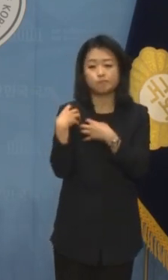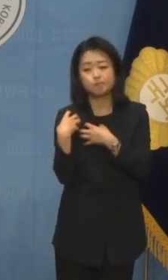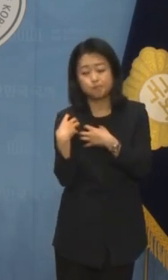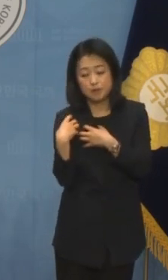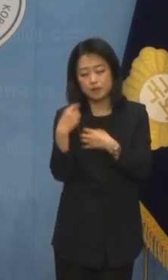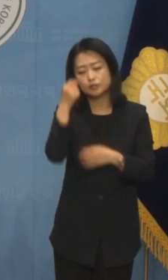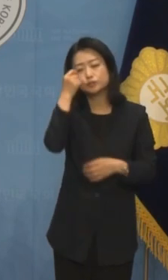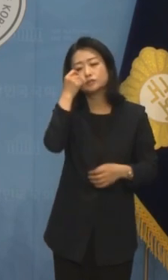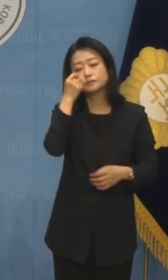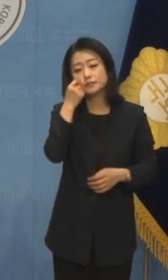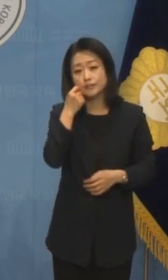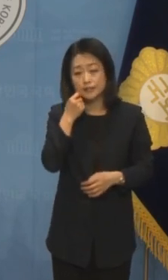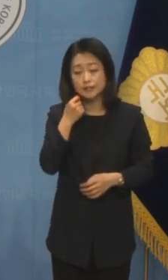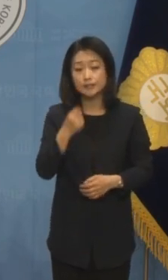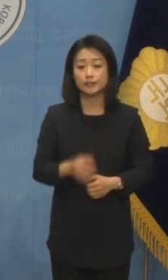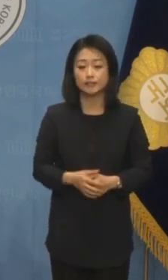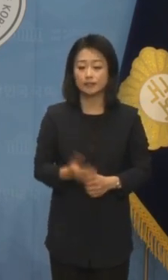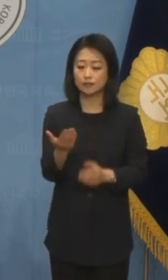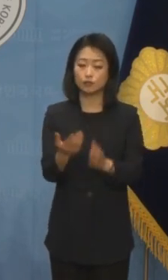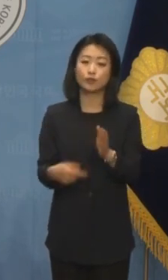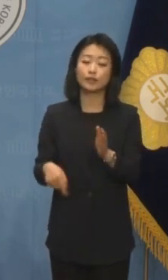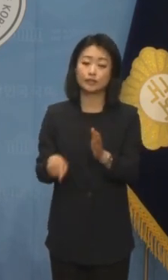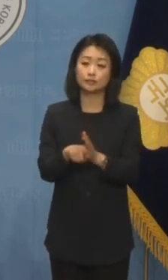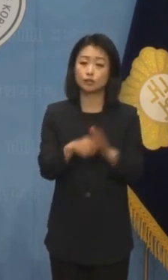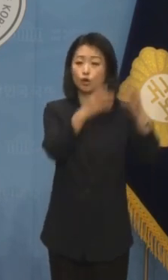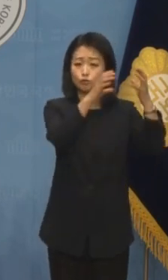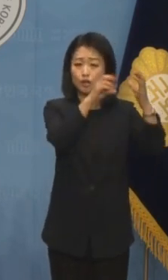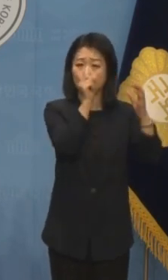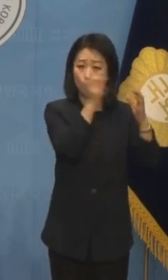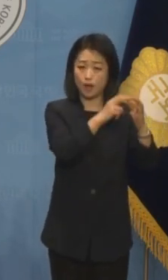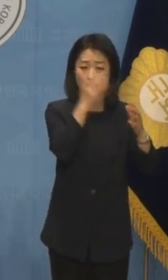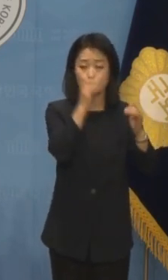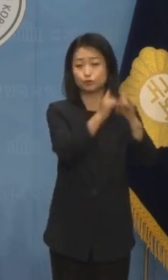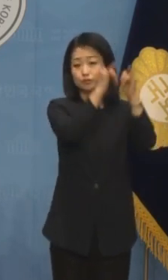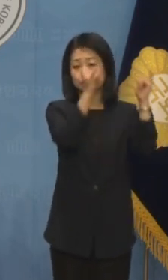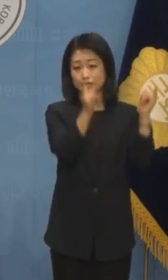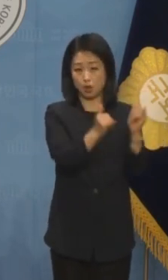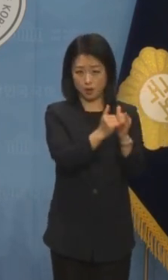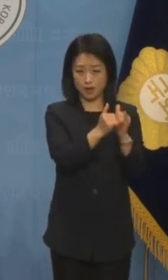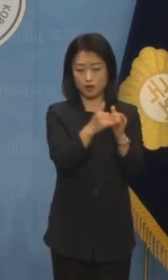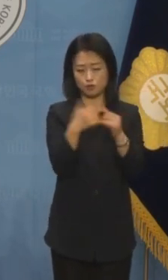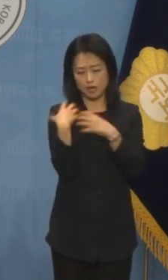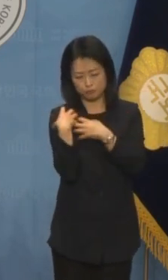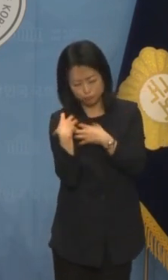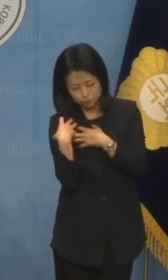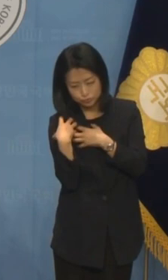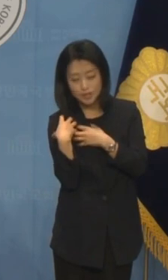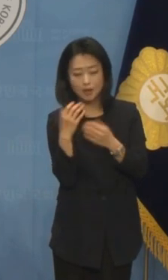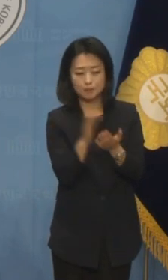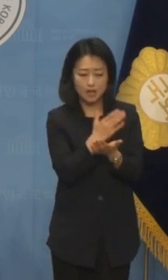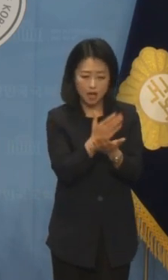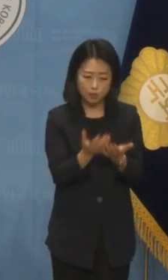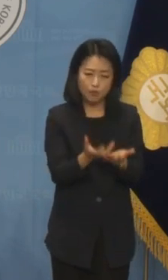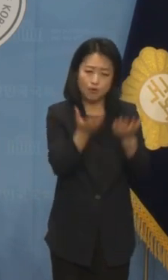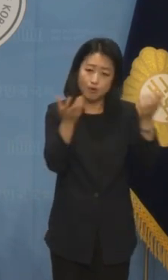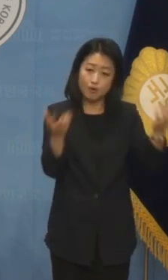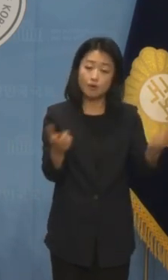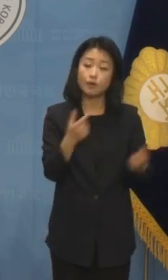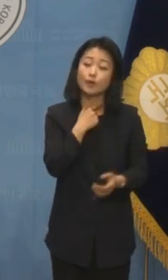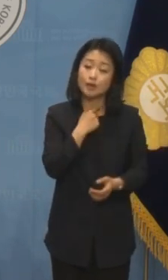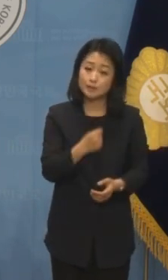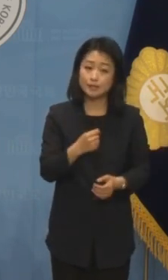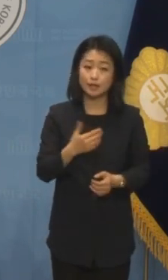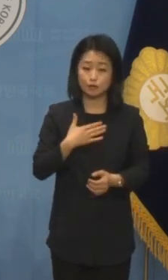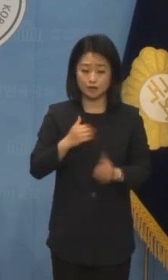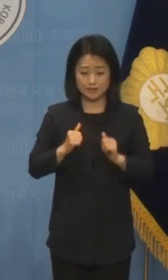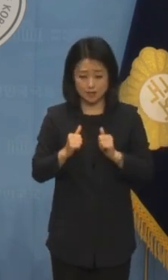눈물을 흘립니다. 이들을 위해 국가와 우리 사회에서 짐을 좀 나누어 달라는 것입니다. 우리도